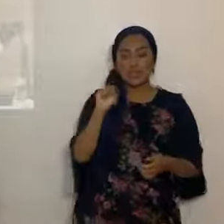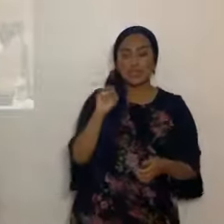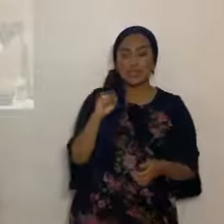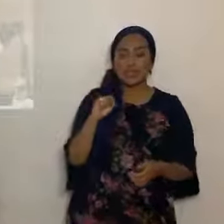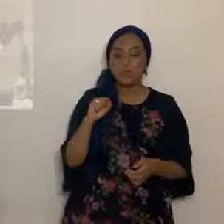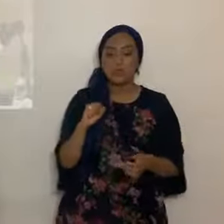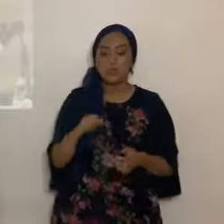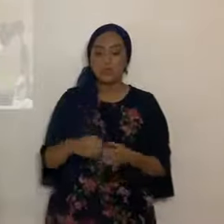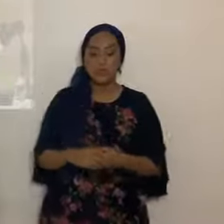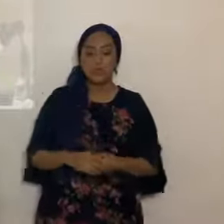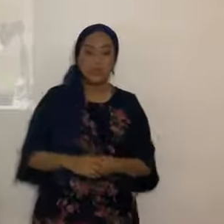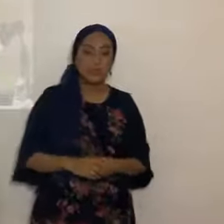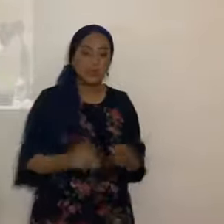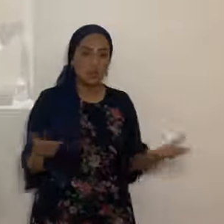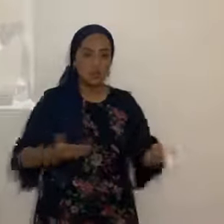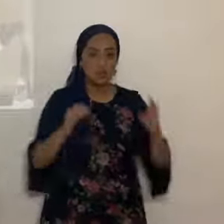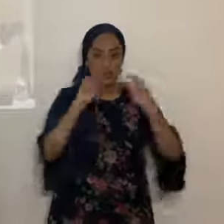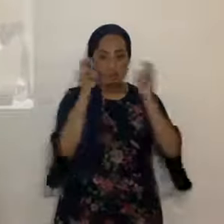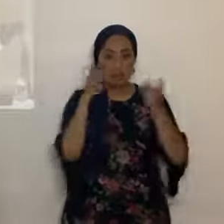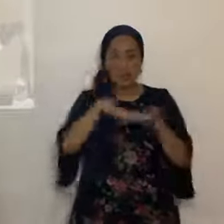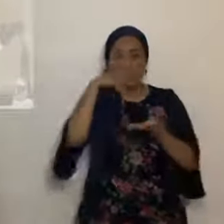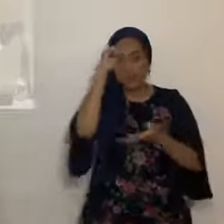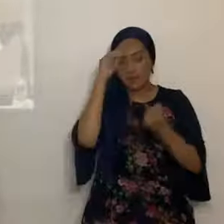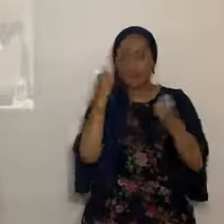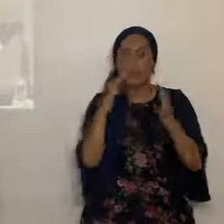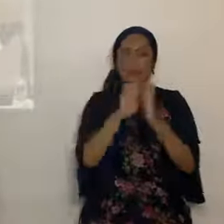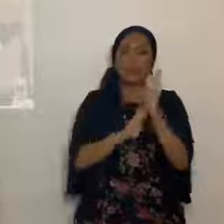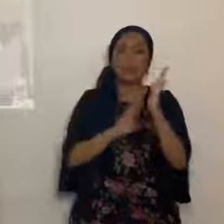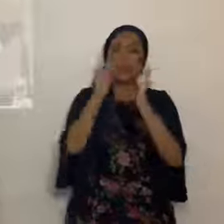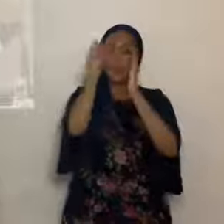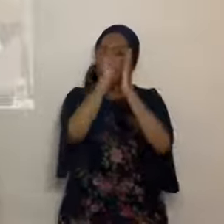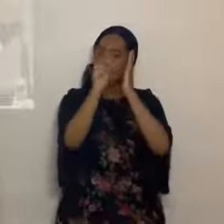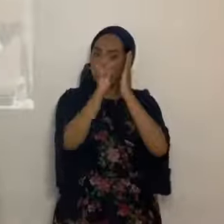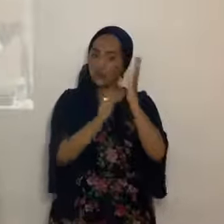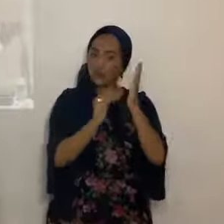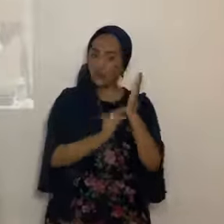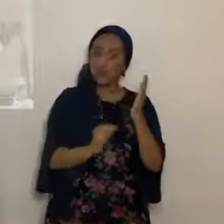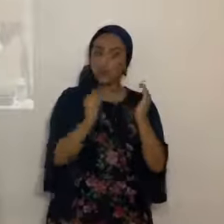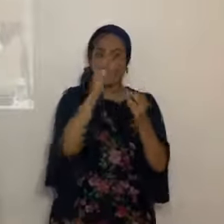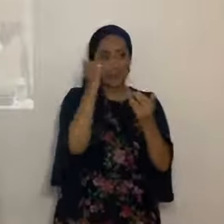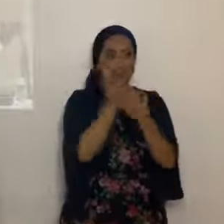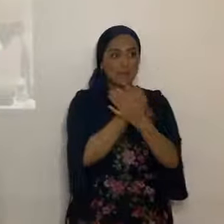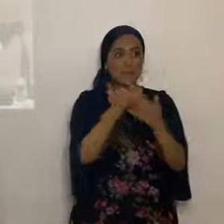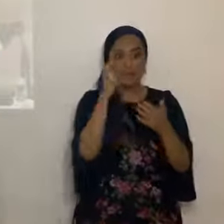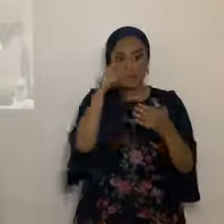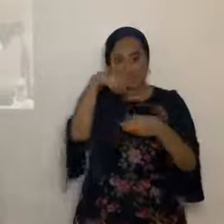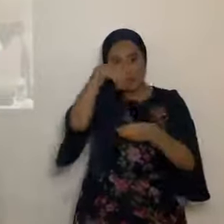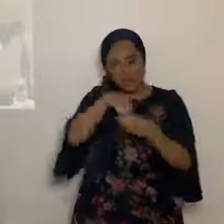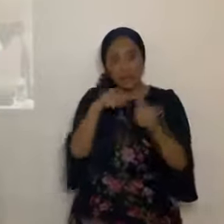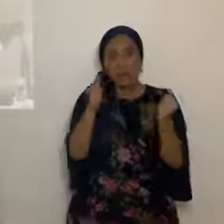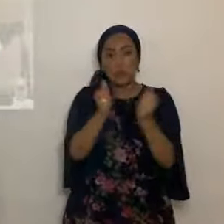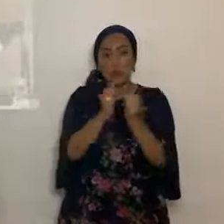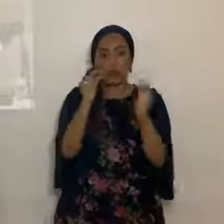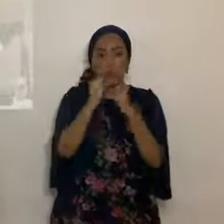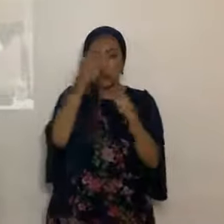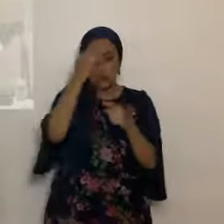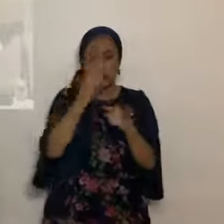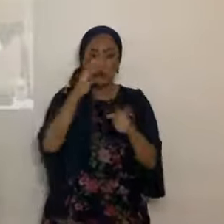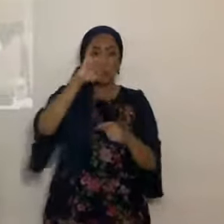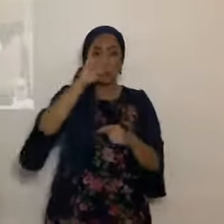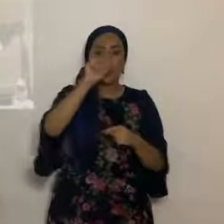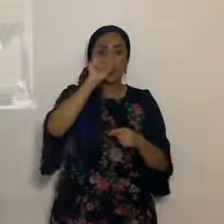En este tema también vamos a estar viendo varias citas bíblicas, porque todo tiene que estar sustentado con la palabra.